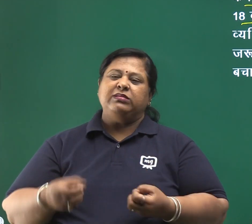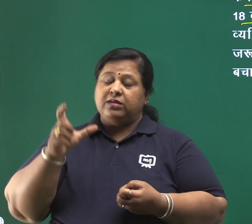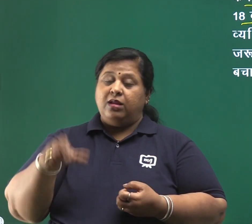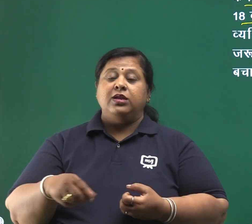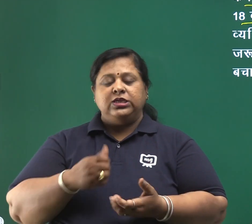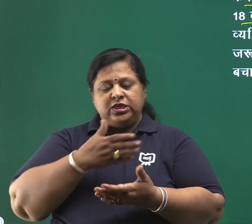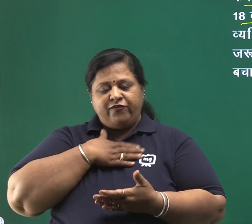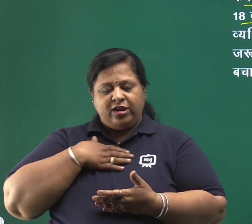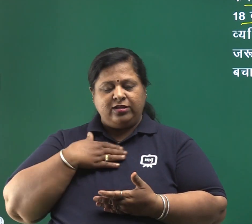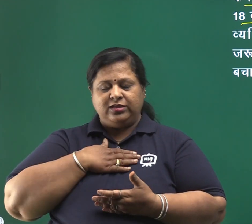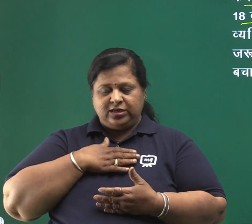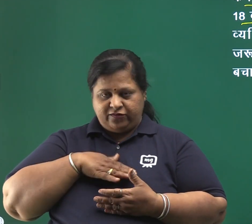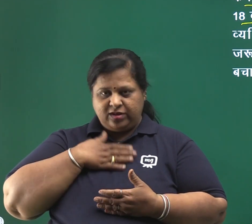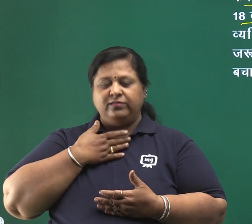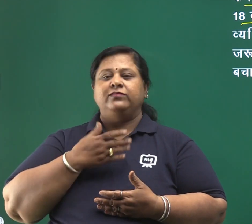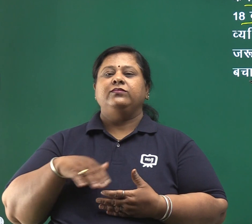जीवन